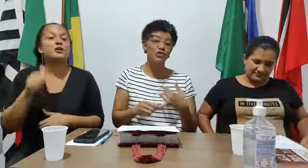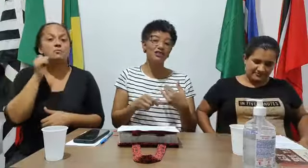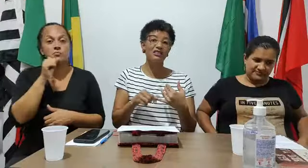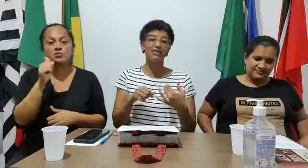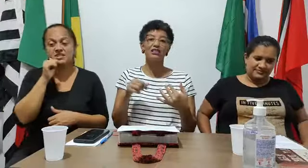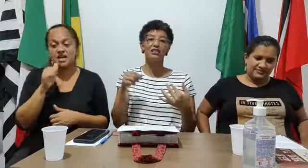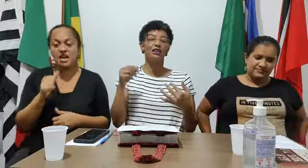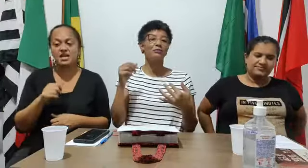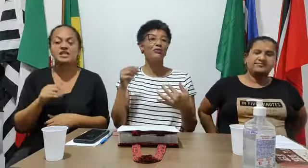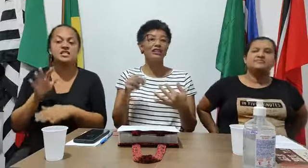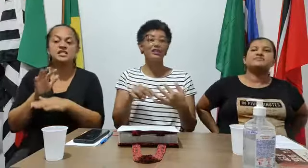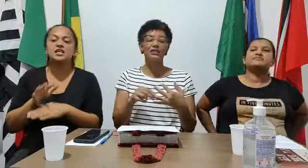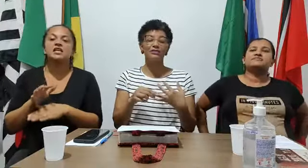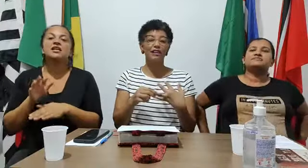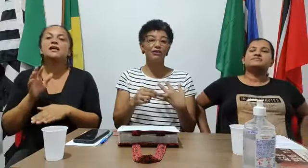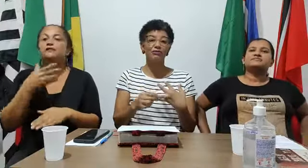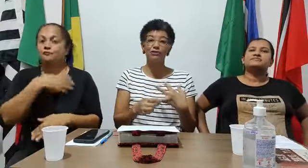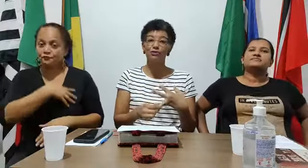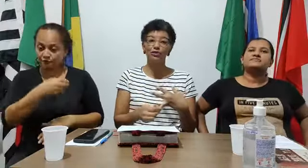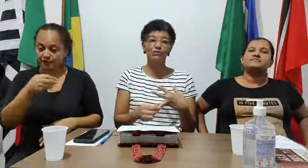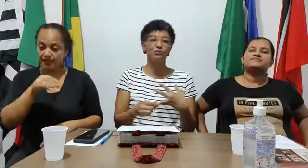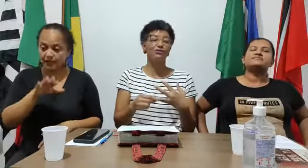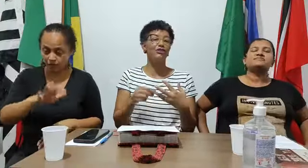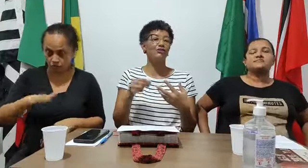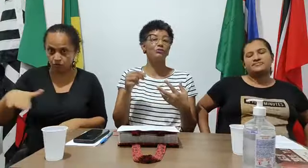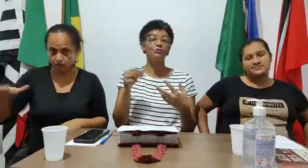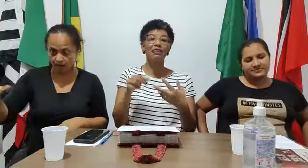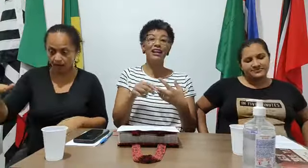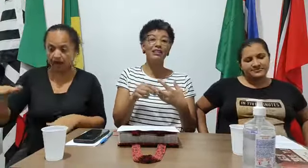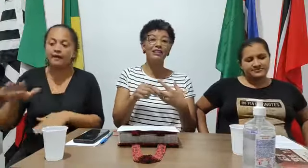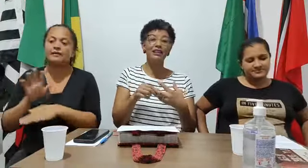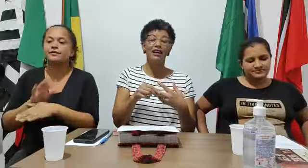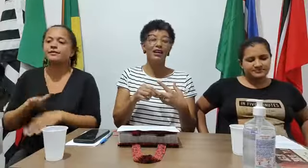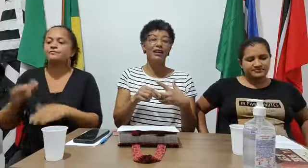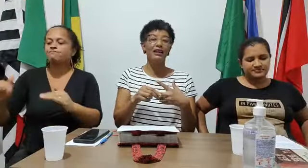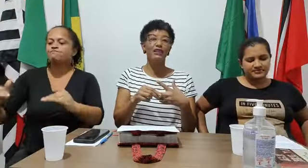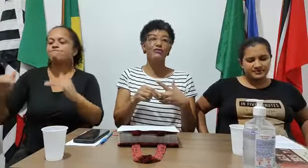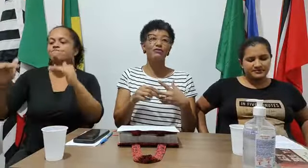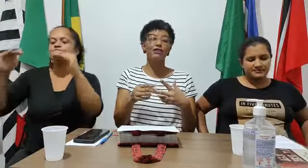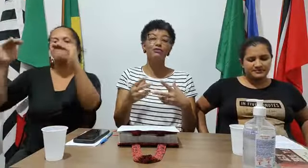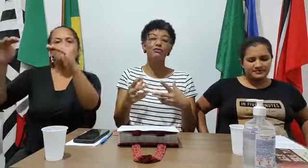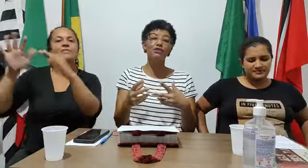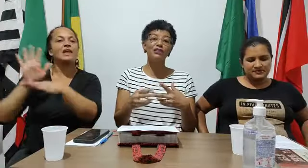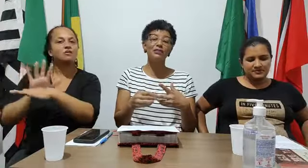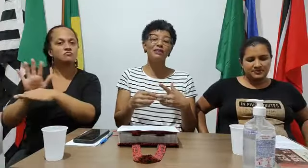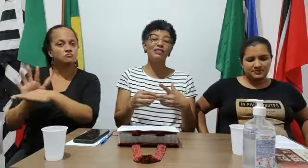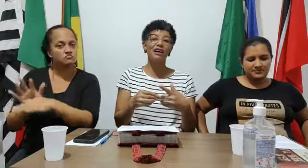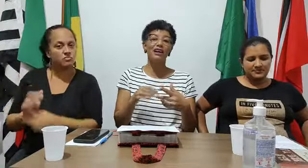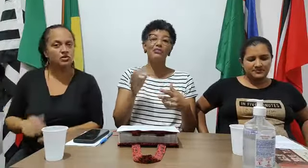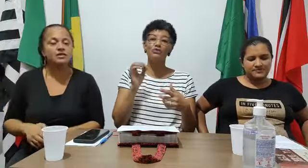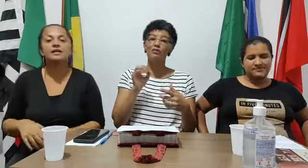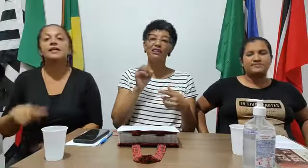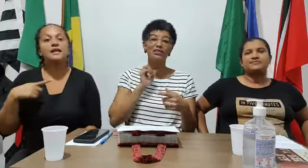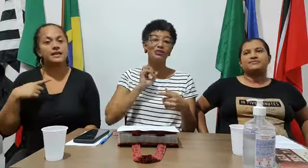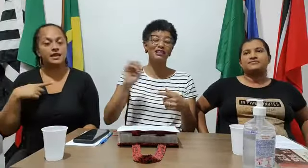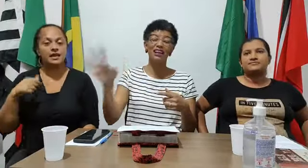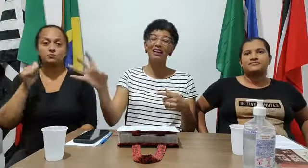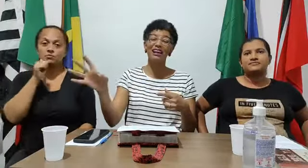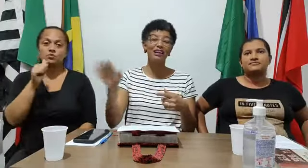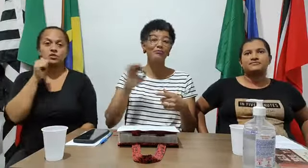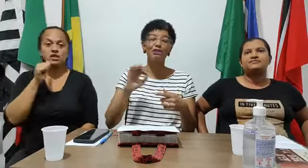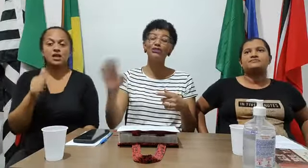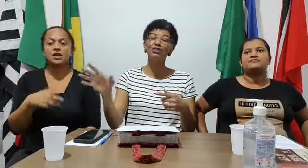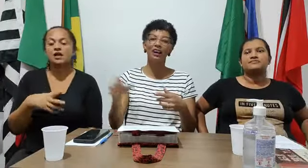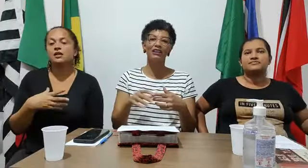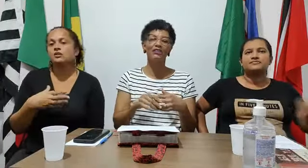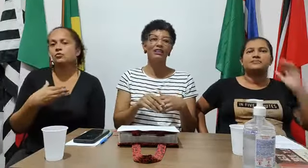filhos sozinhas, mulheres que ficaram viúvas com filhos, mulheres que tiveram filhos especiais e os maridos